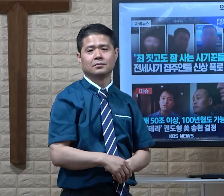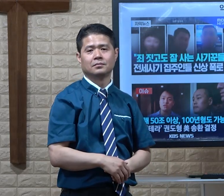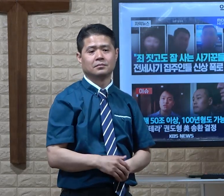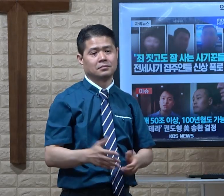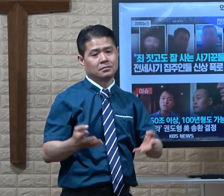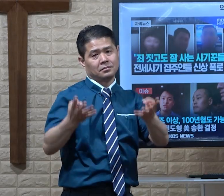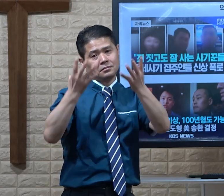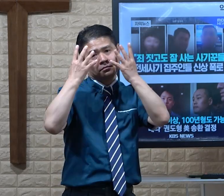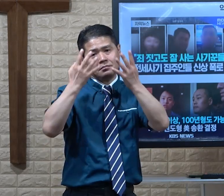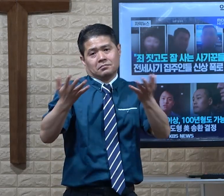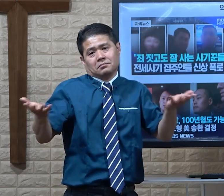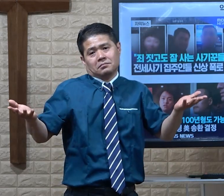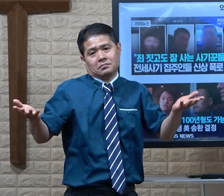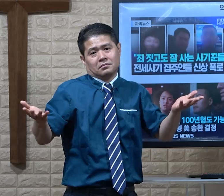또한 주식 투자 경우에도